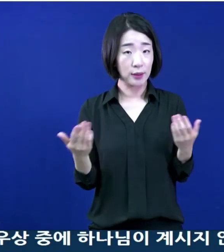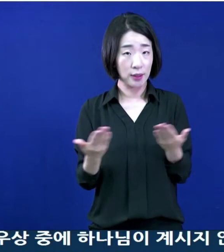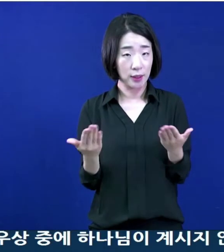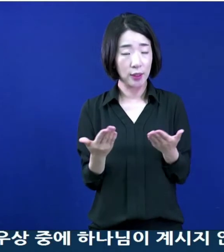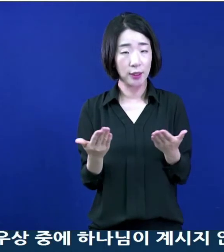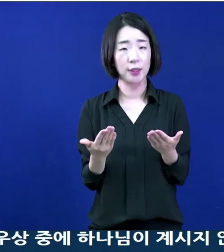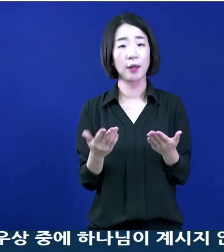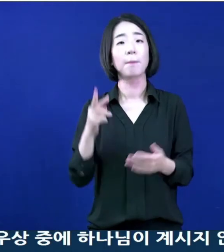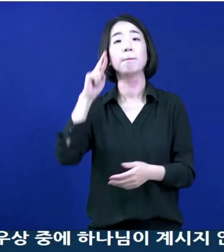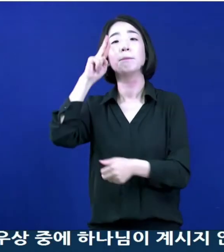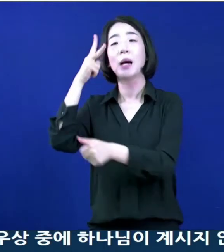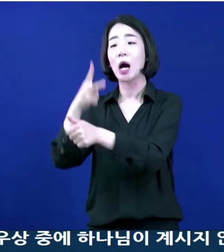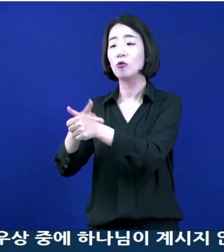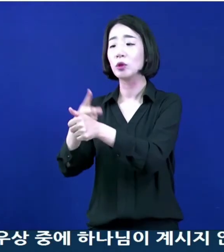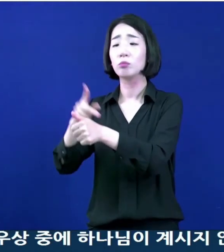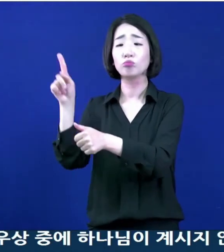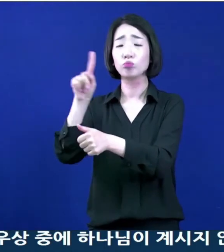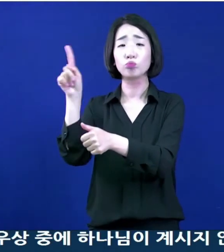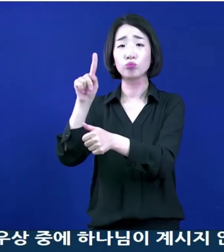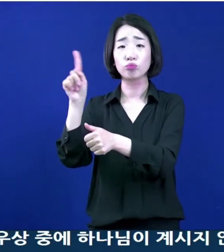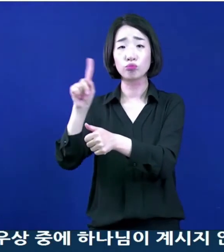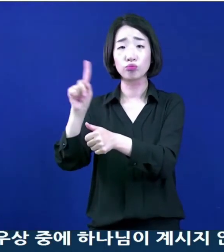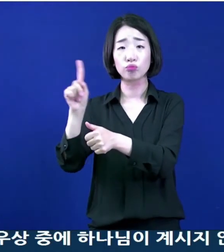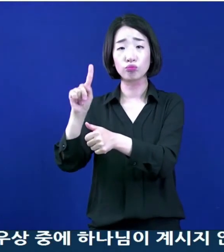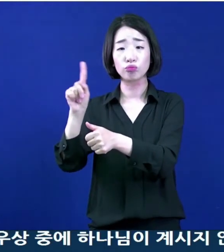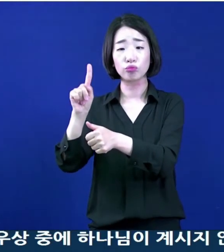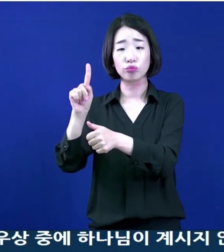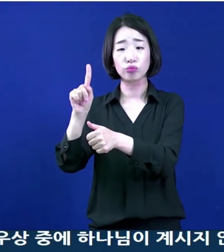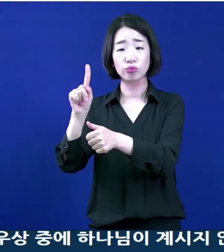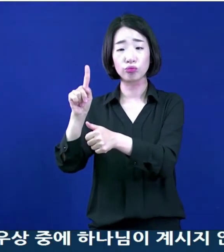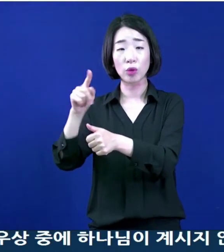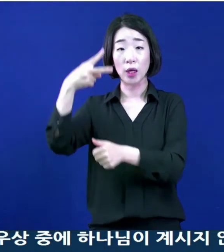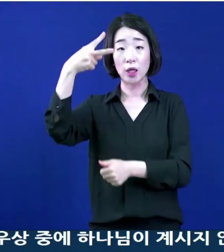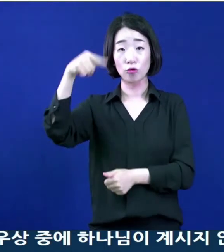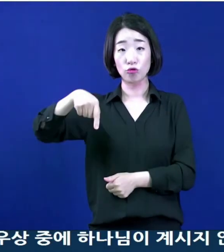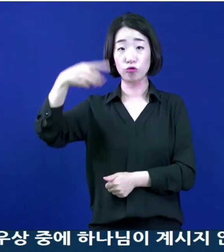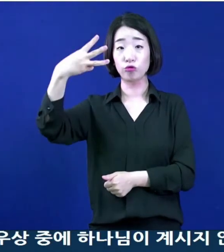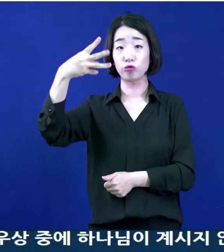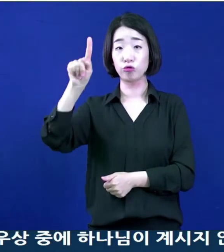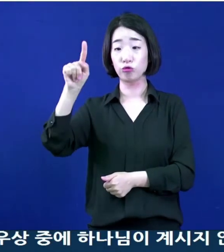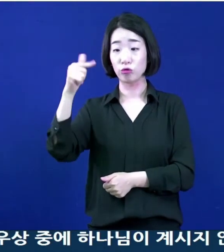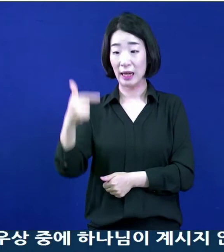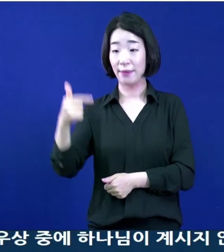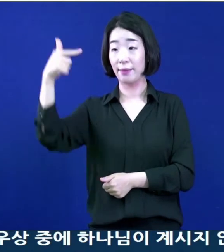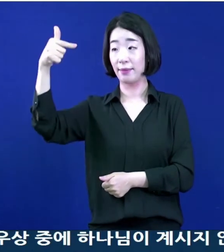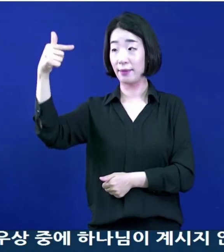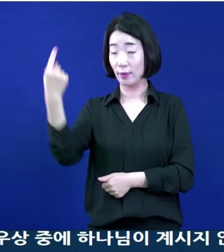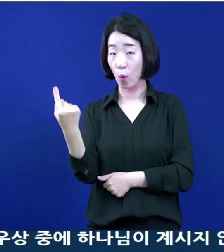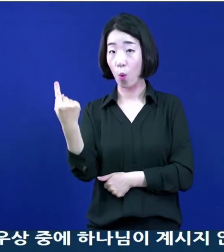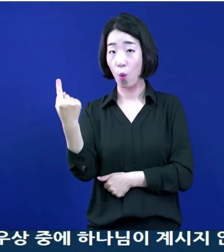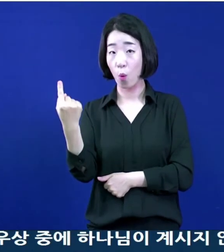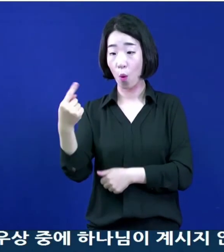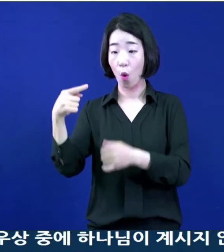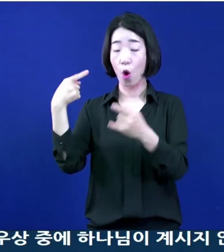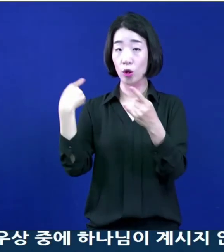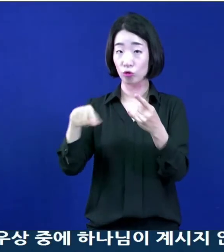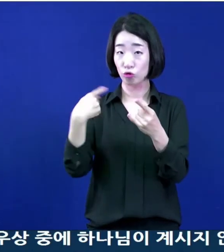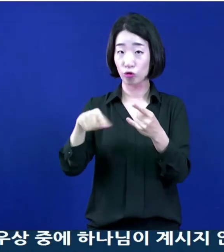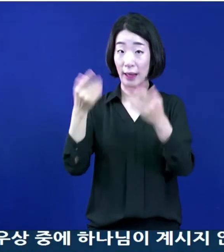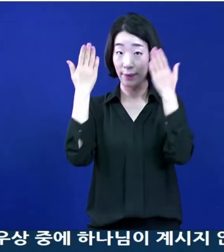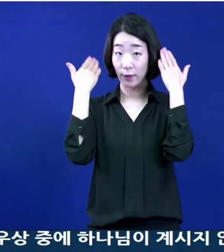바울이 무슨 서원을 만들었습니까? 도란노 서원을 만들었죠. 거기서 몇 년간